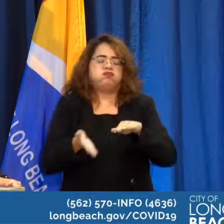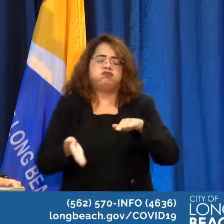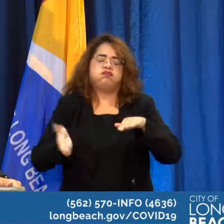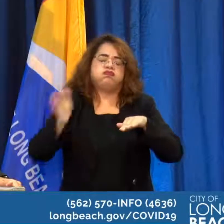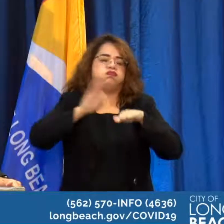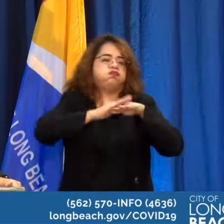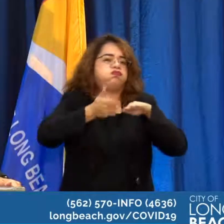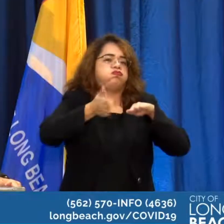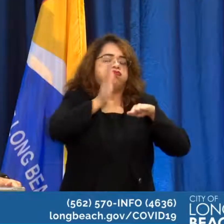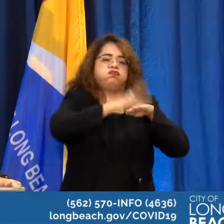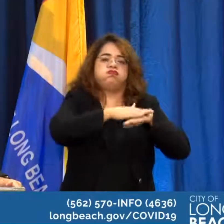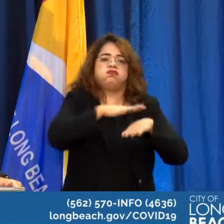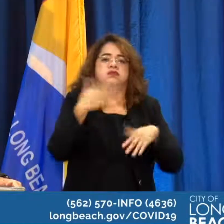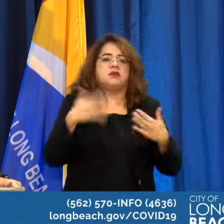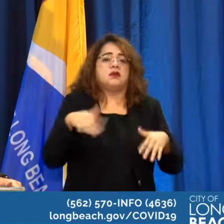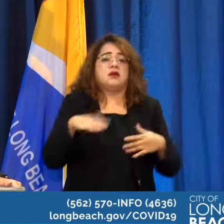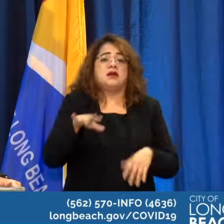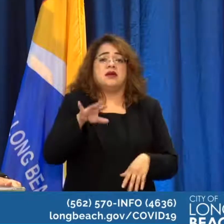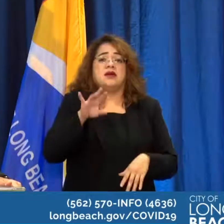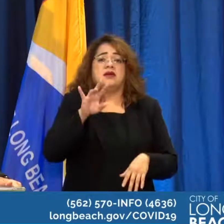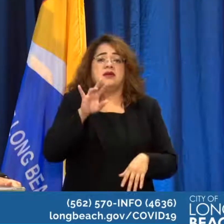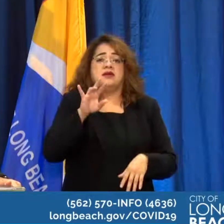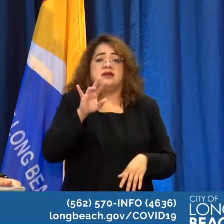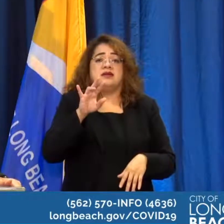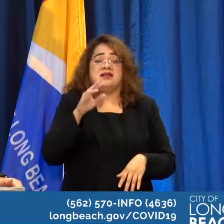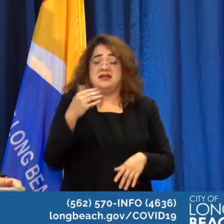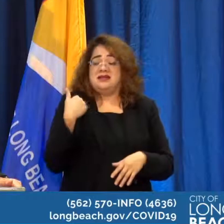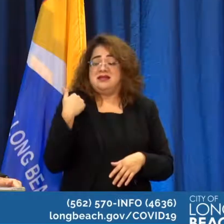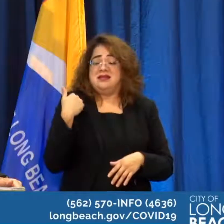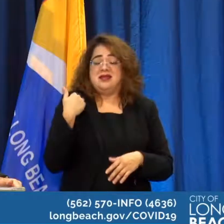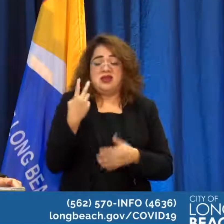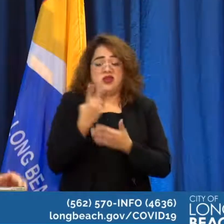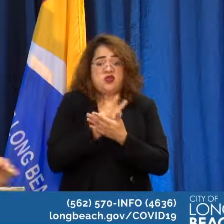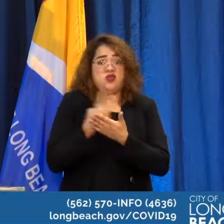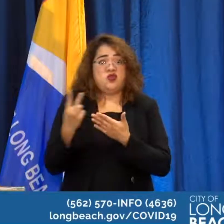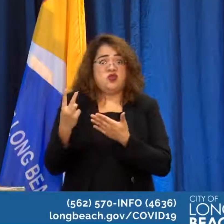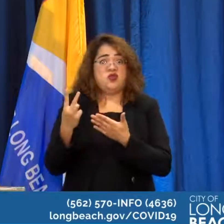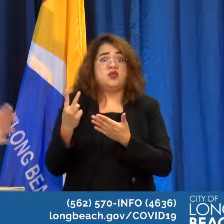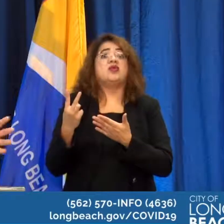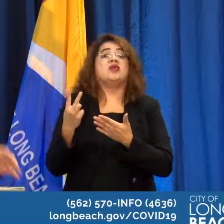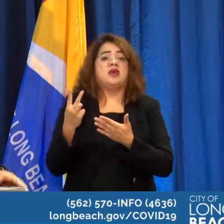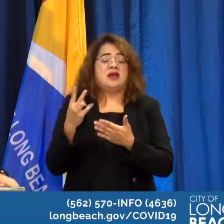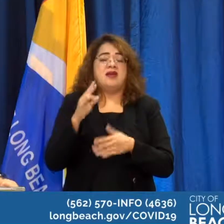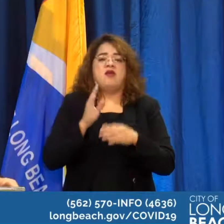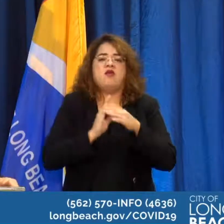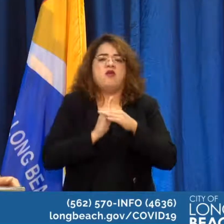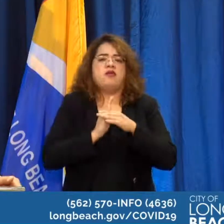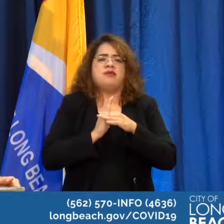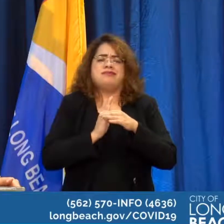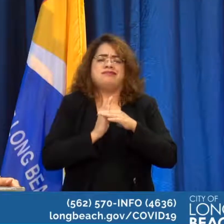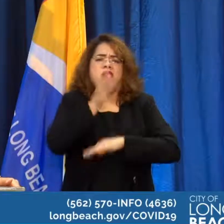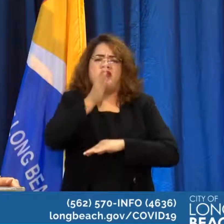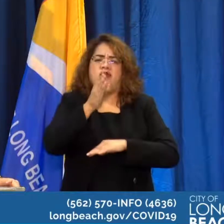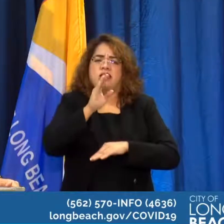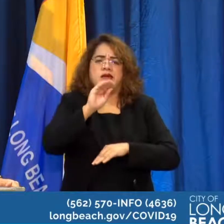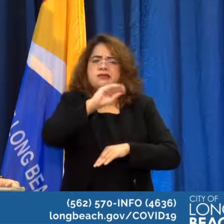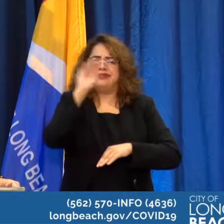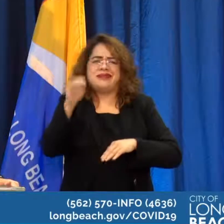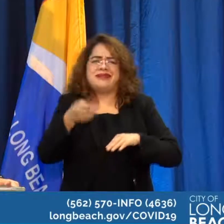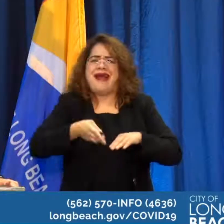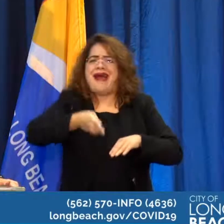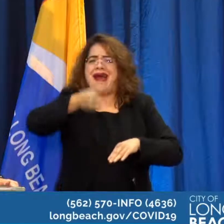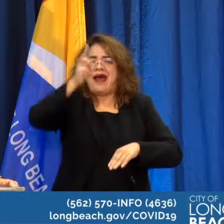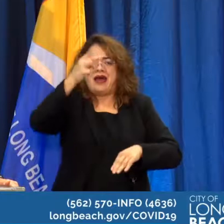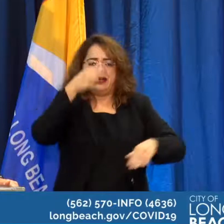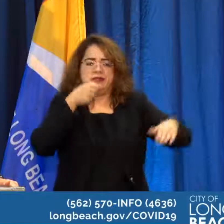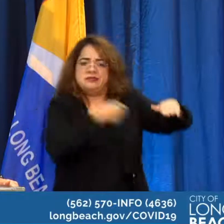A 75% over las últimas 2 semanas han crecido en las hospitalizaciones por todo el estado de California. Y